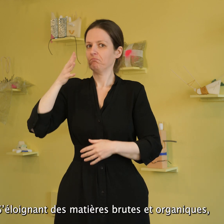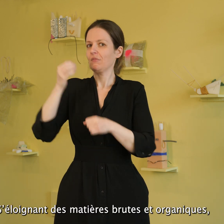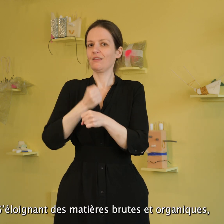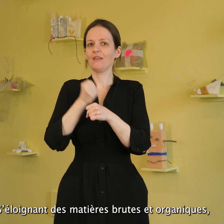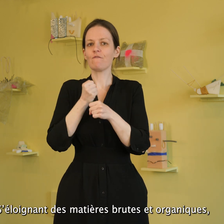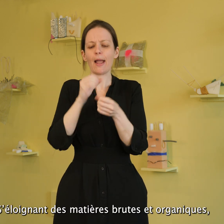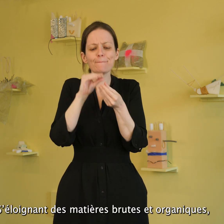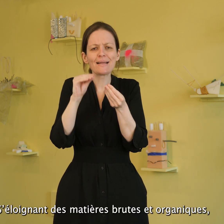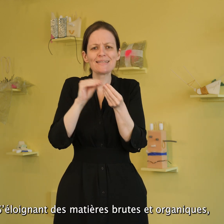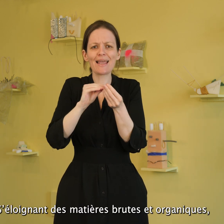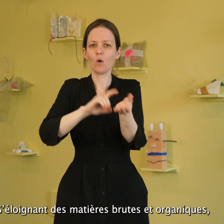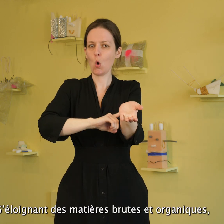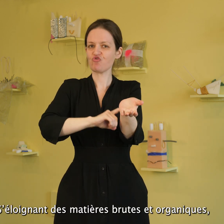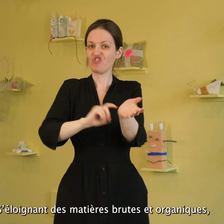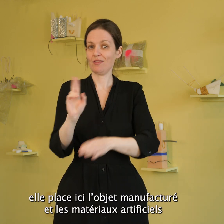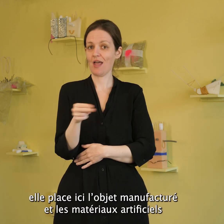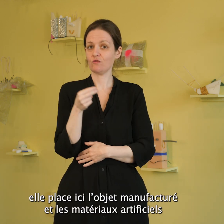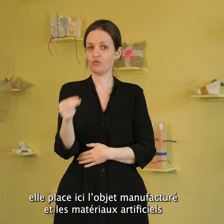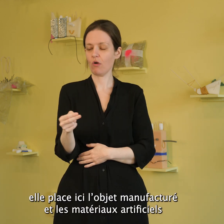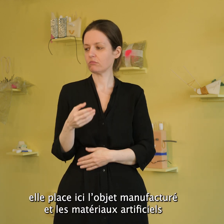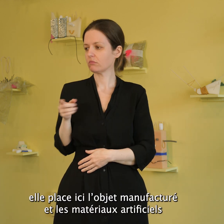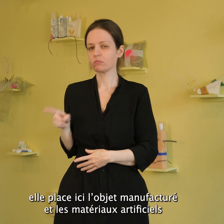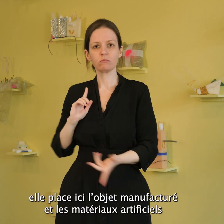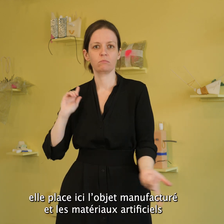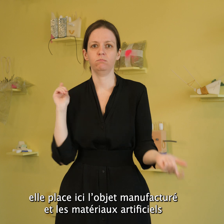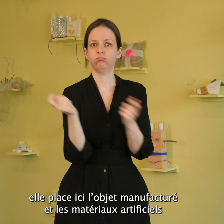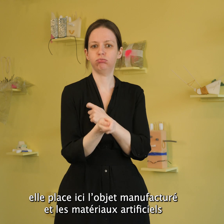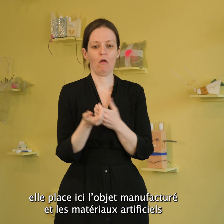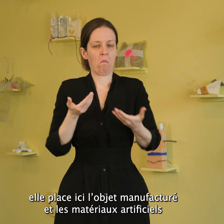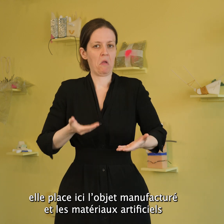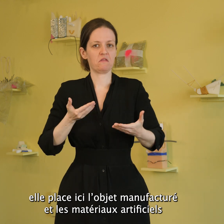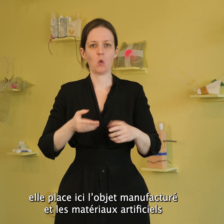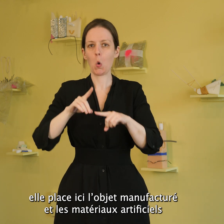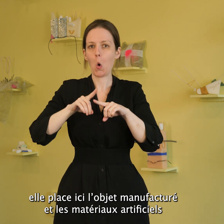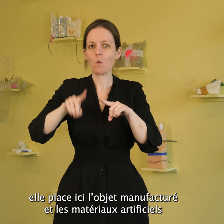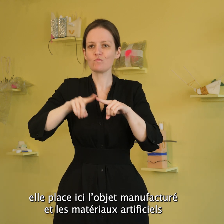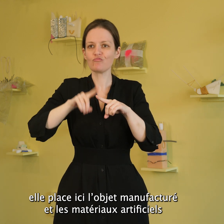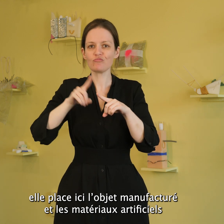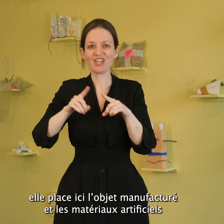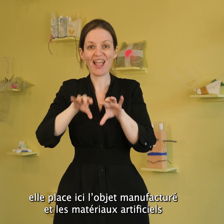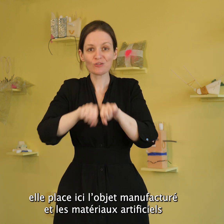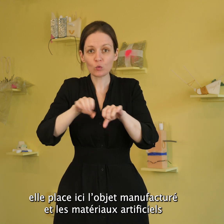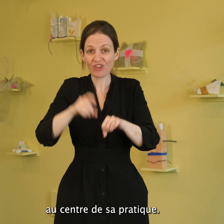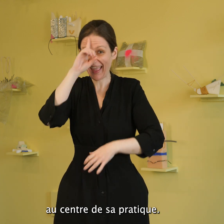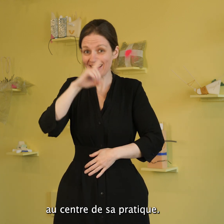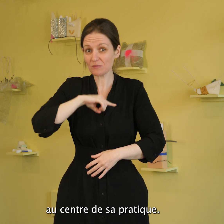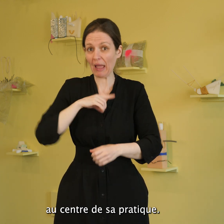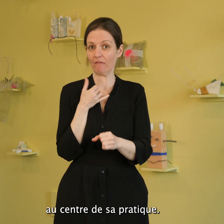S'éloignant des matières brutes et organiques, elle place ici l'objet manufacturé et les matériaux artificiels au centre de